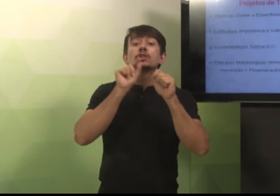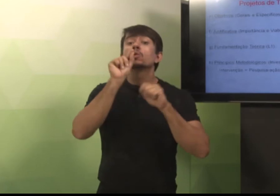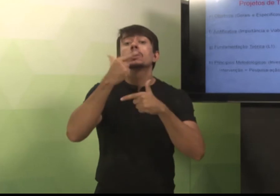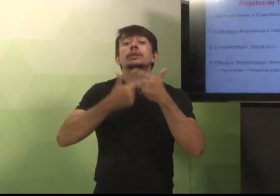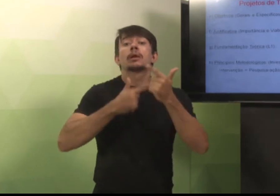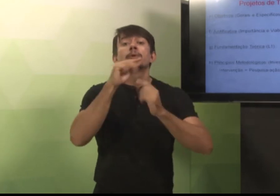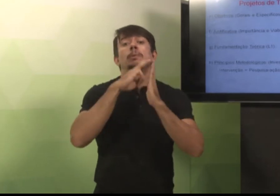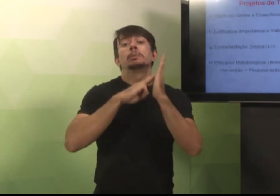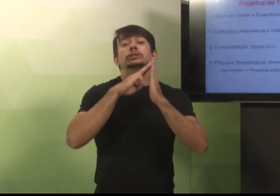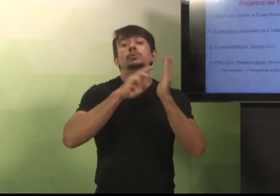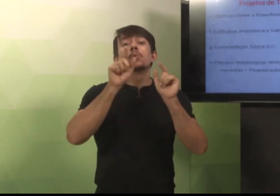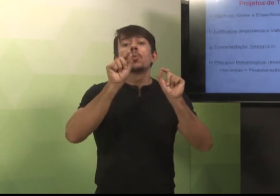Vejam a seguir.